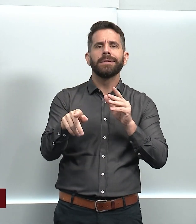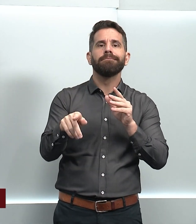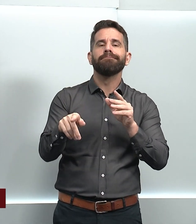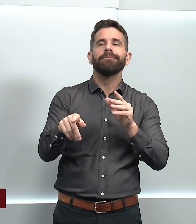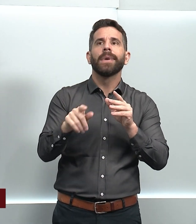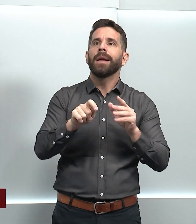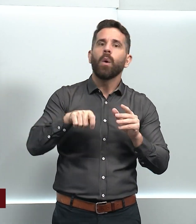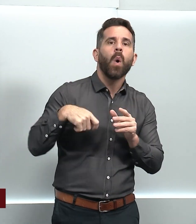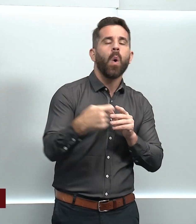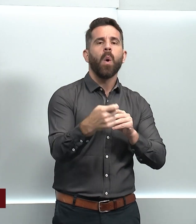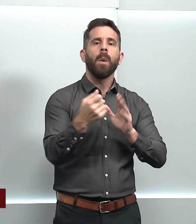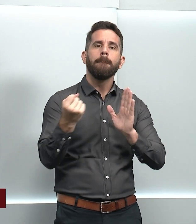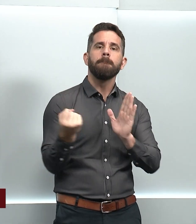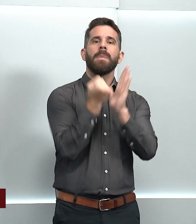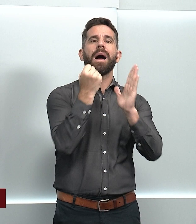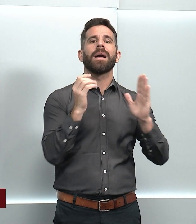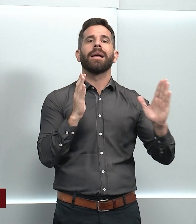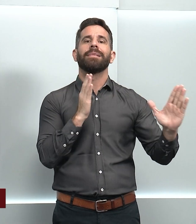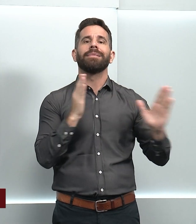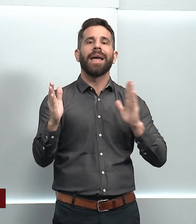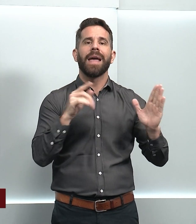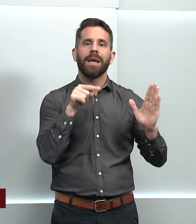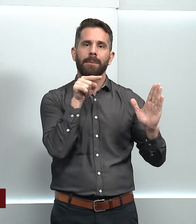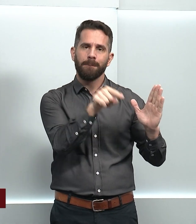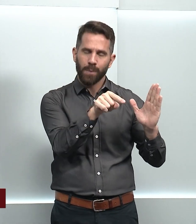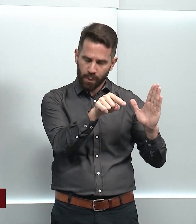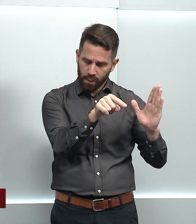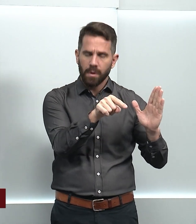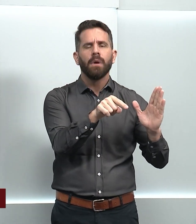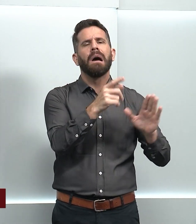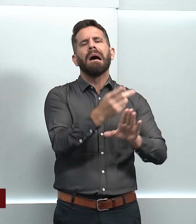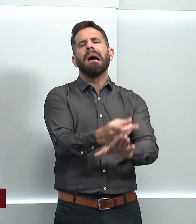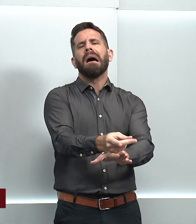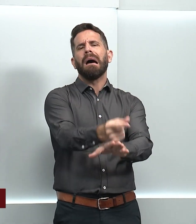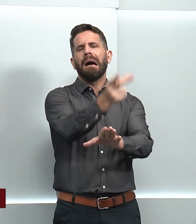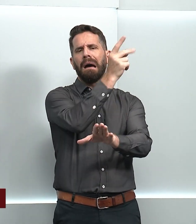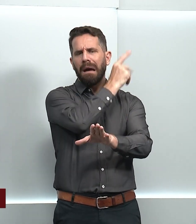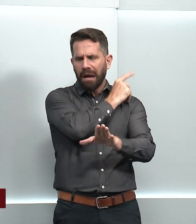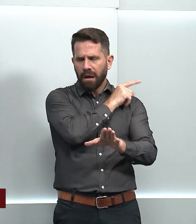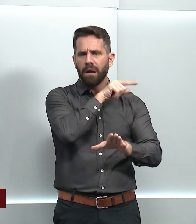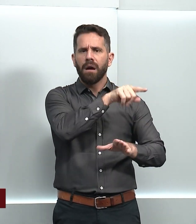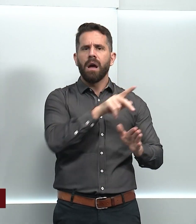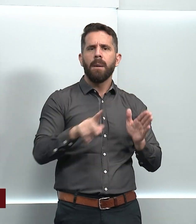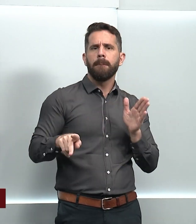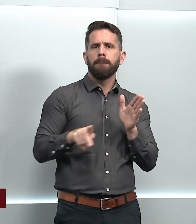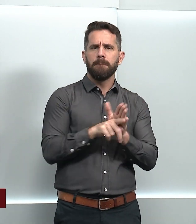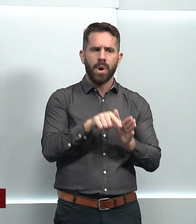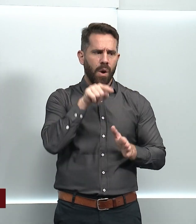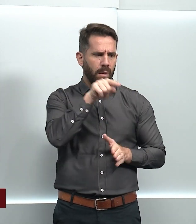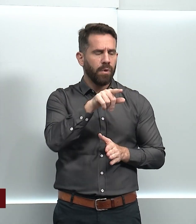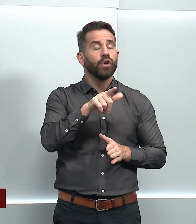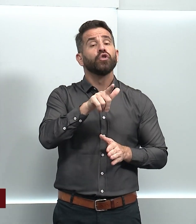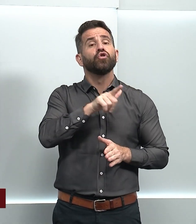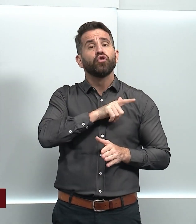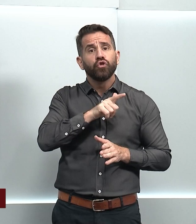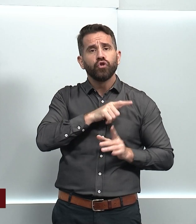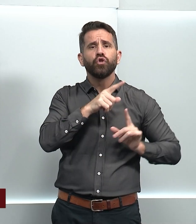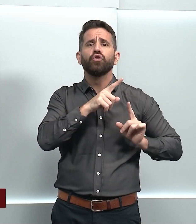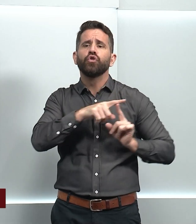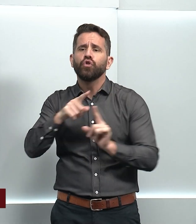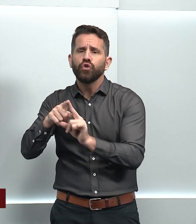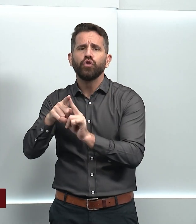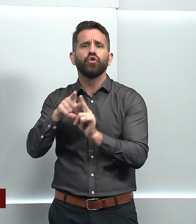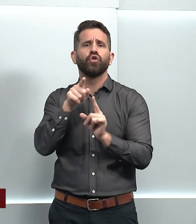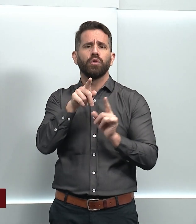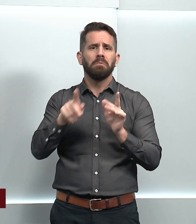tempo, de um modo de pensar. Ele é precedido pelo Art Nouveau, que tinha muito